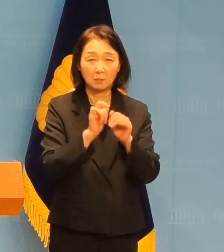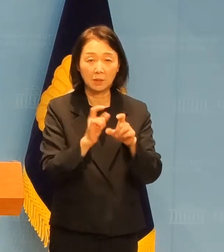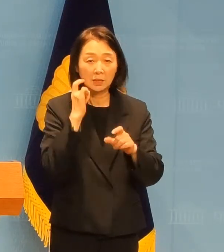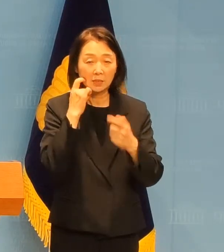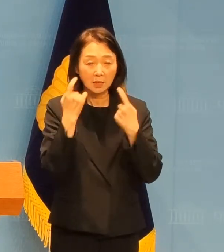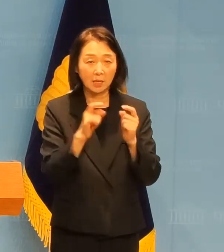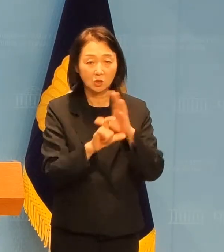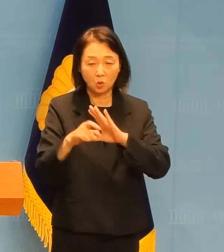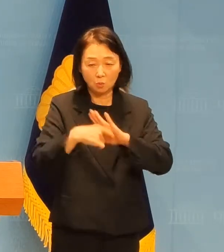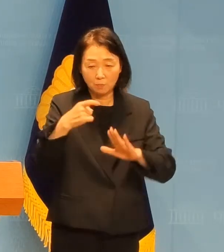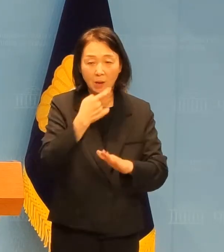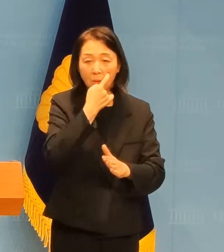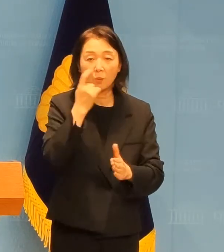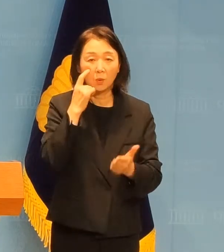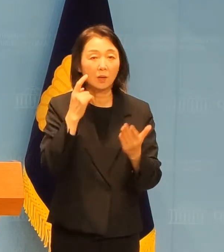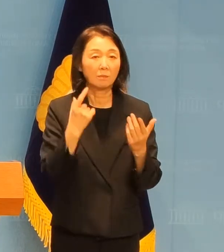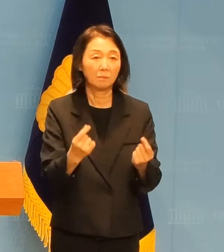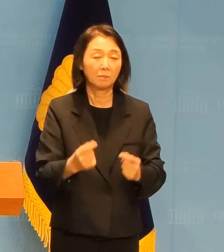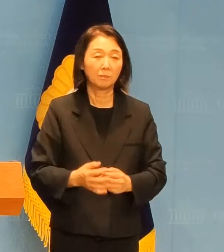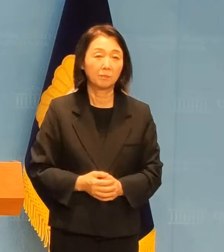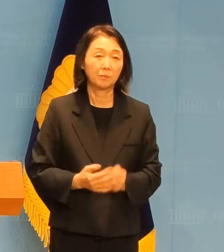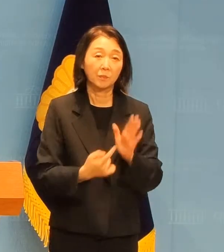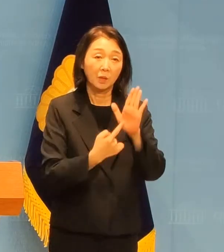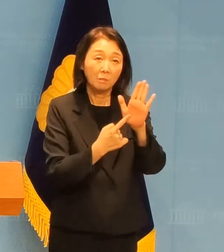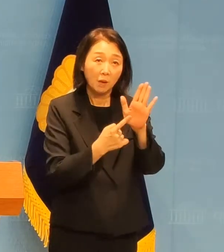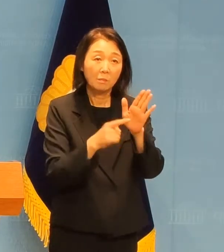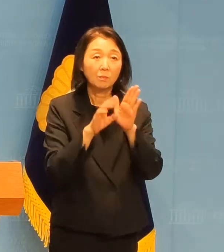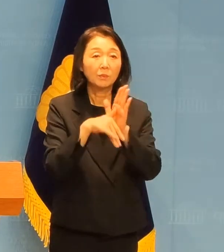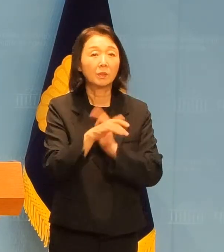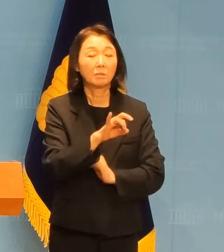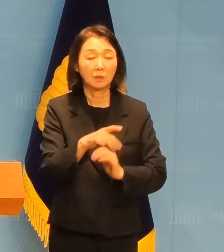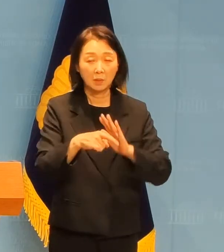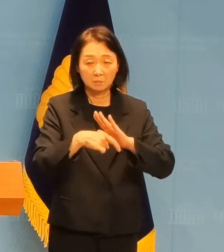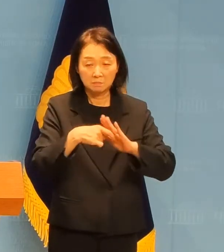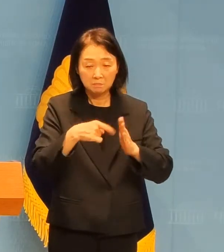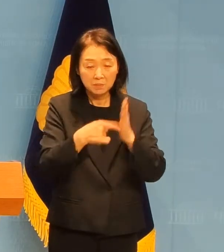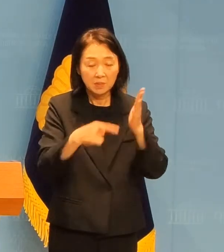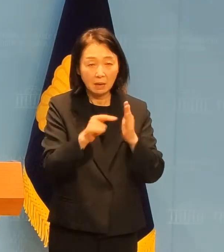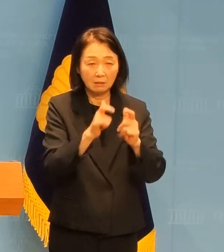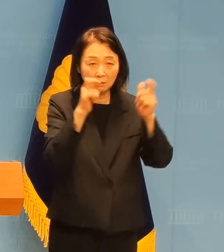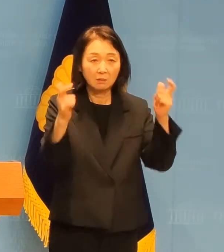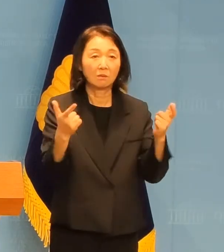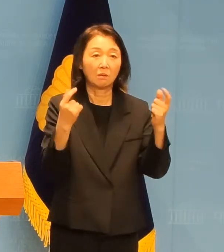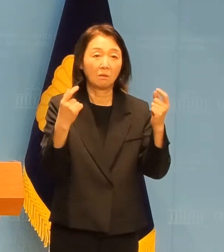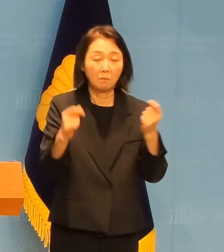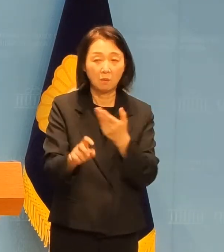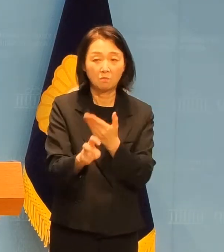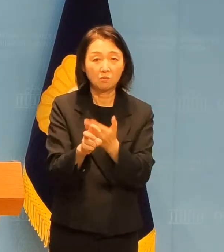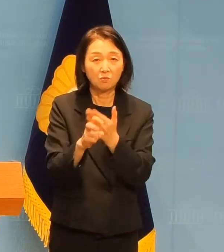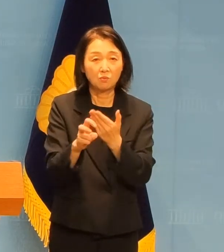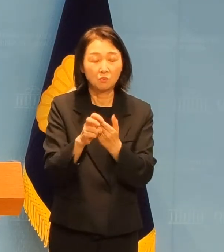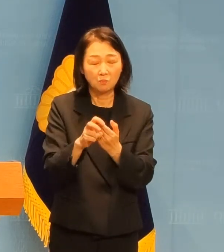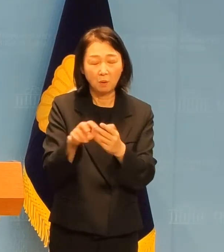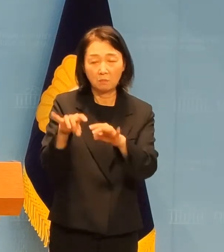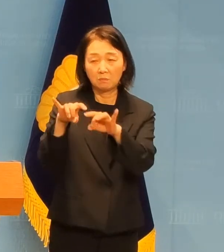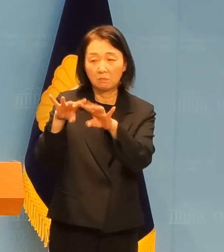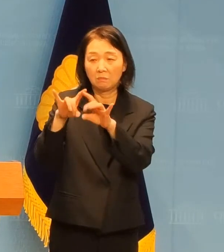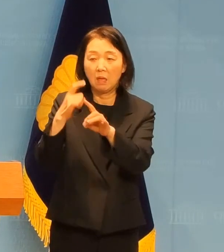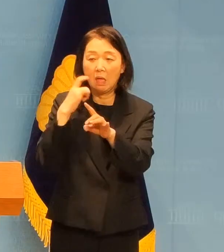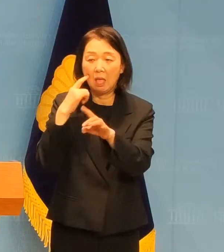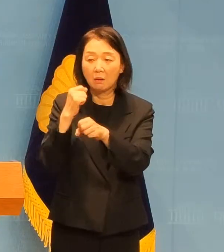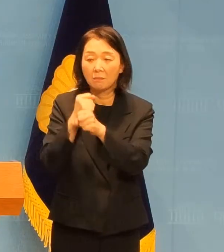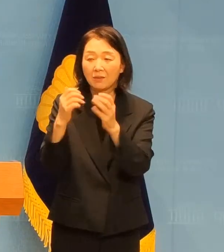유출이 확인되었습니다. 발표가 나올 때마다 피해 규모가 늘어나고 불법 무선 기지국이